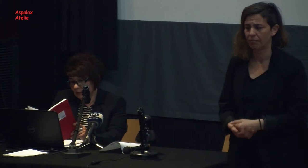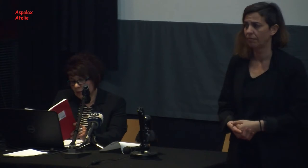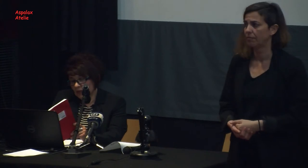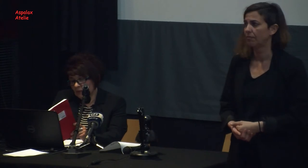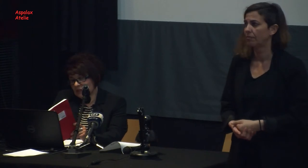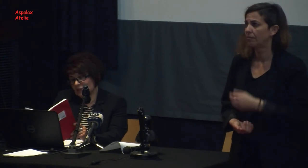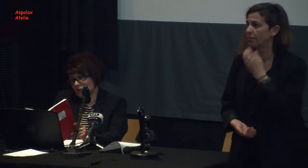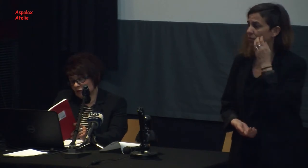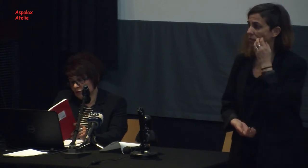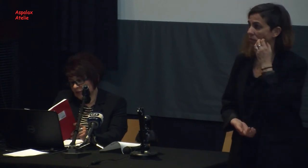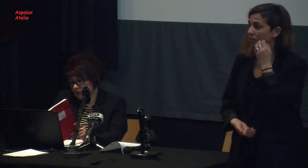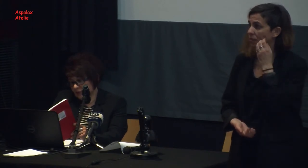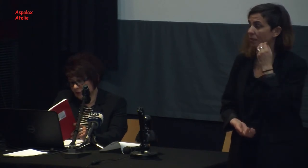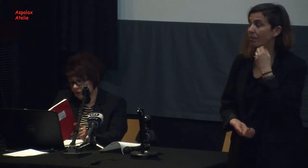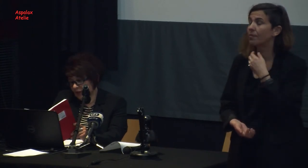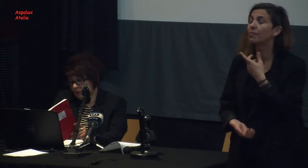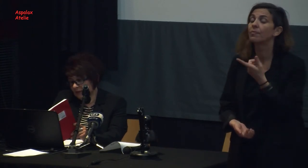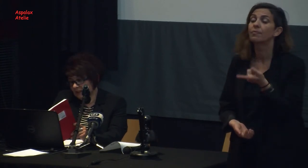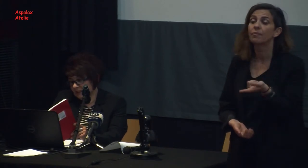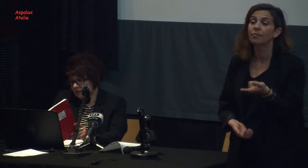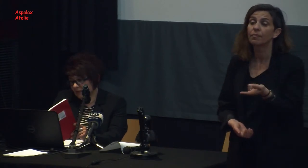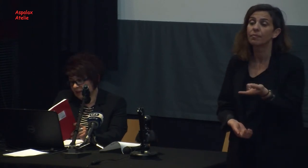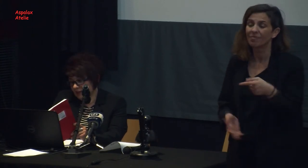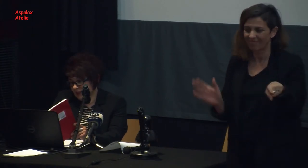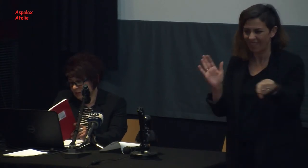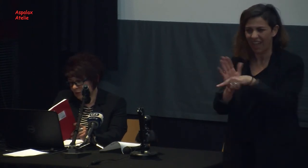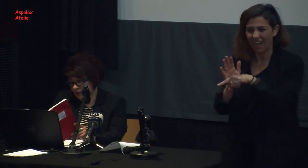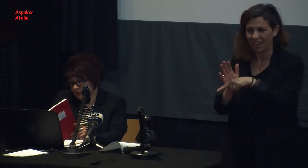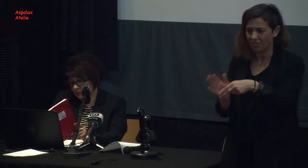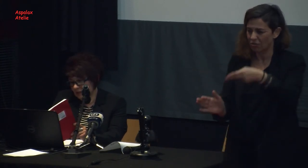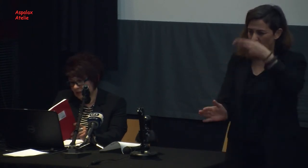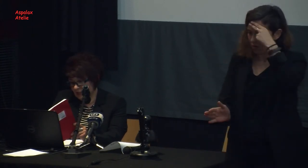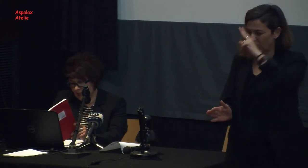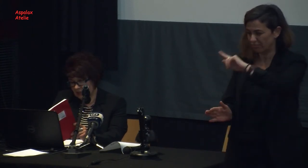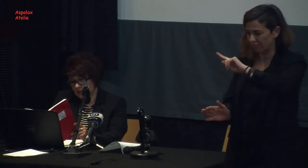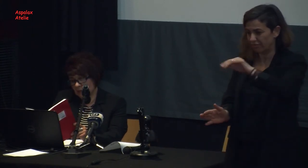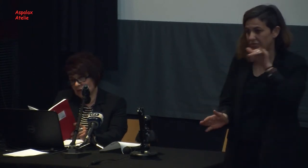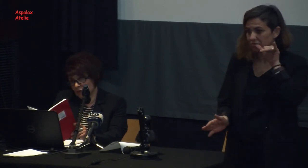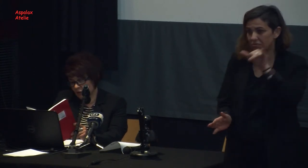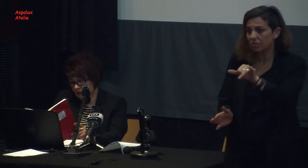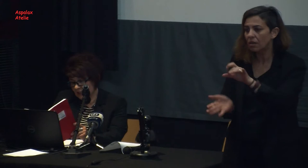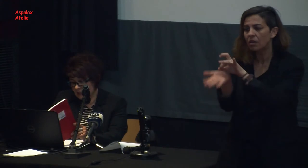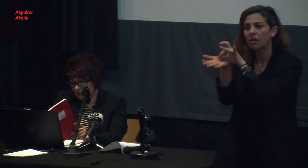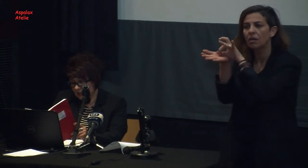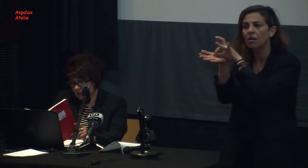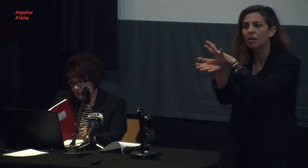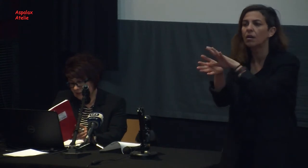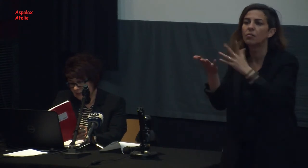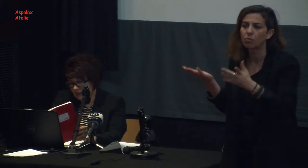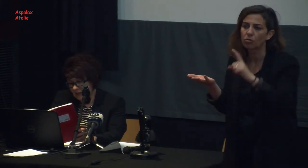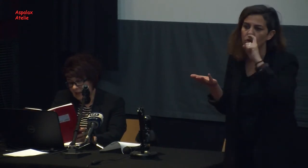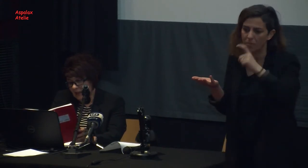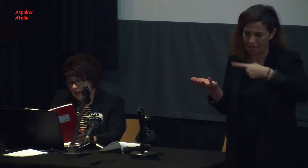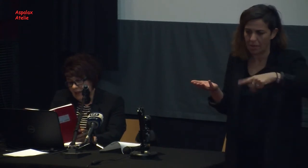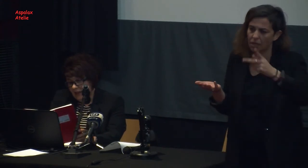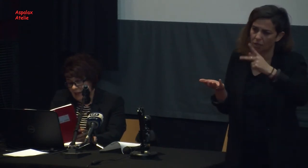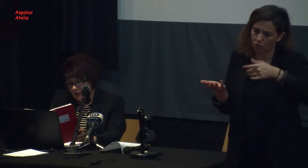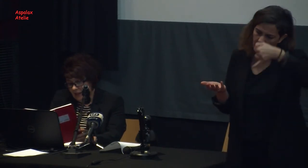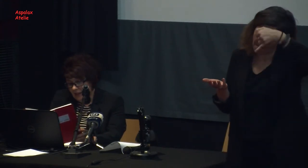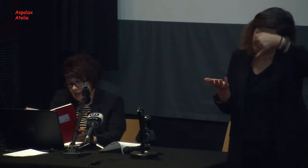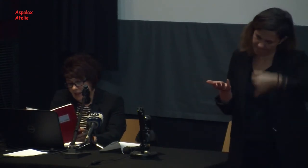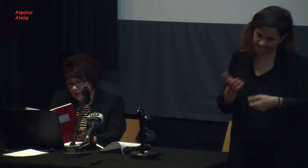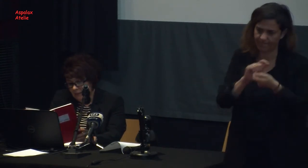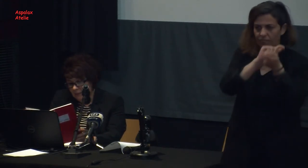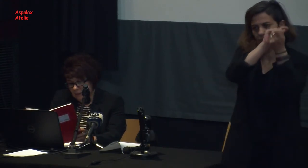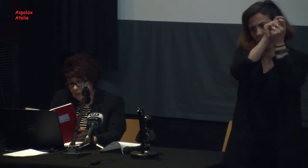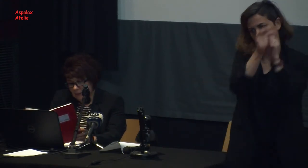Η καταπολέμηση τώρα του στίγματος απαιτεί βαθιές πολιτισμικές και ψυχολογικές αλλαγές.